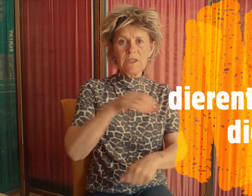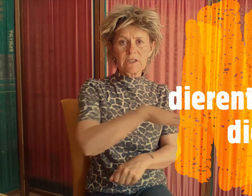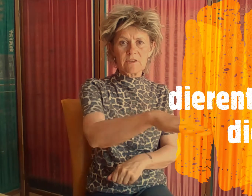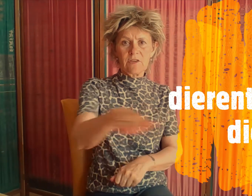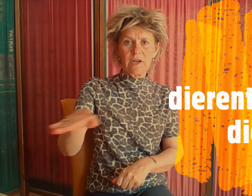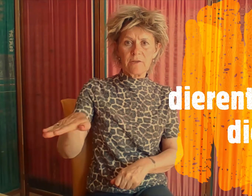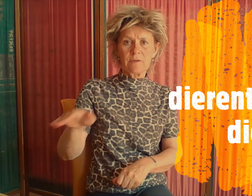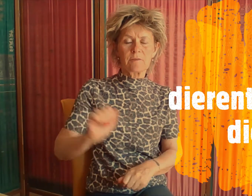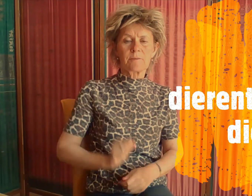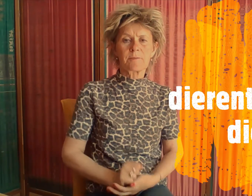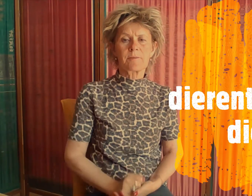Dierentuin.